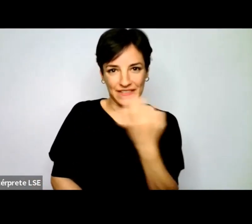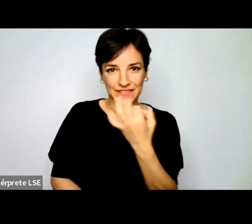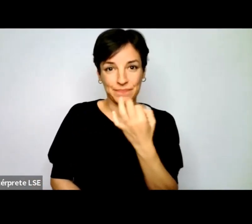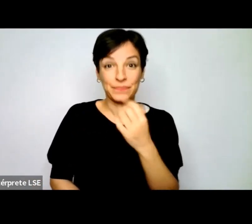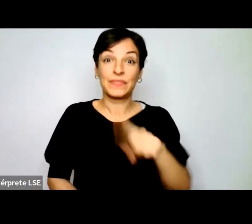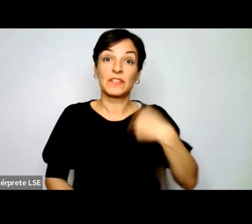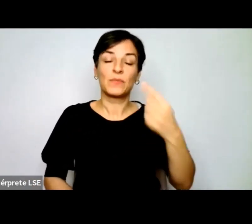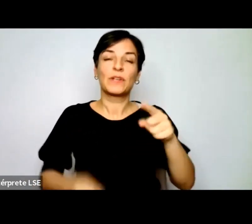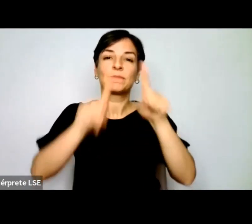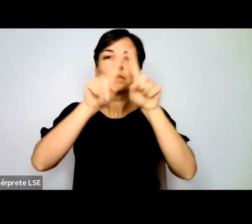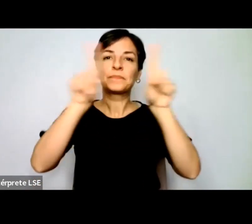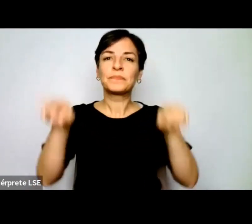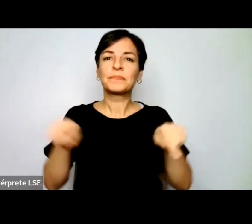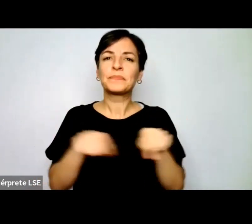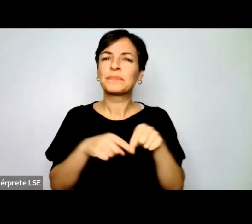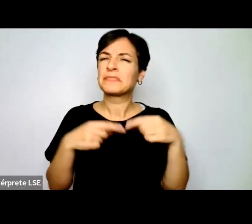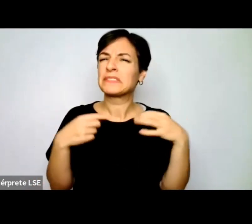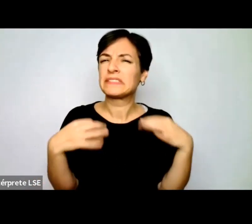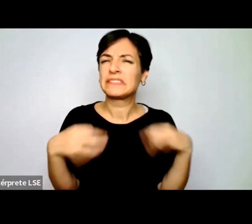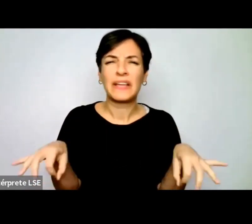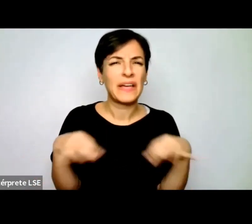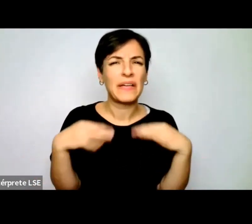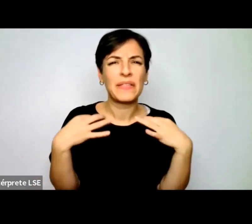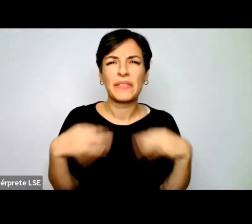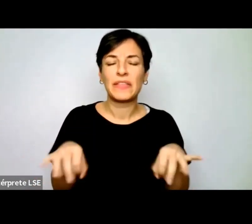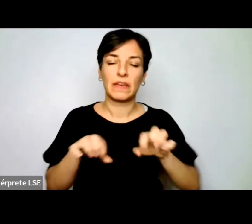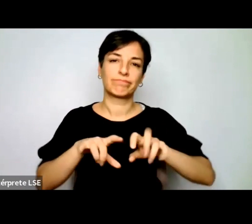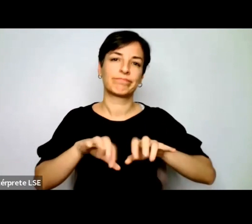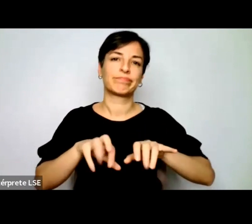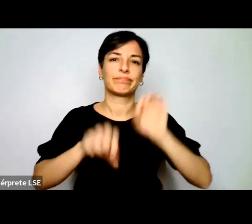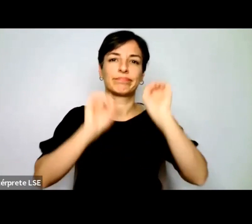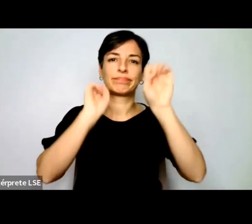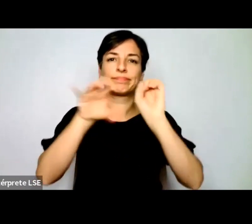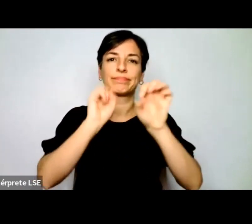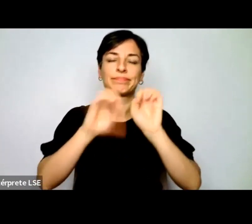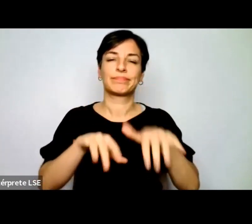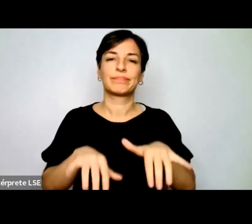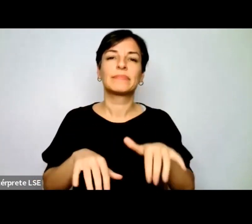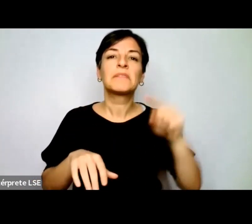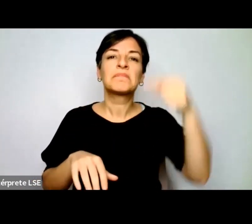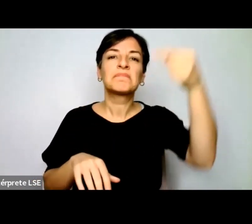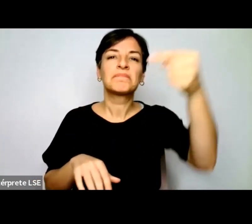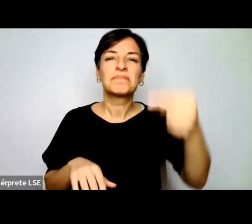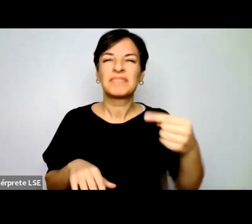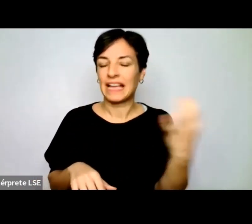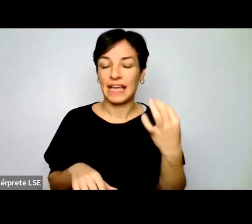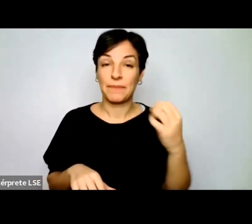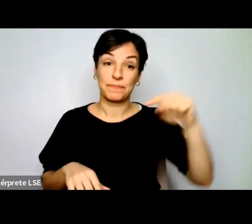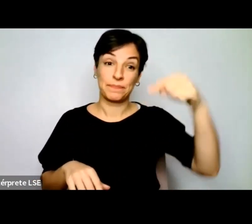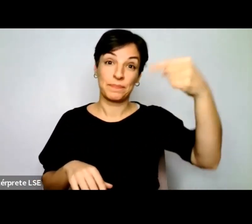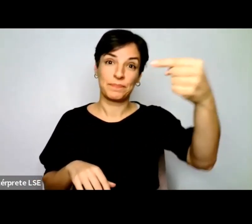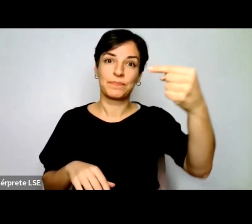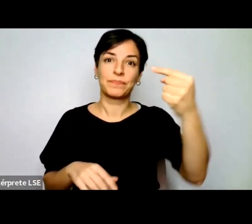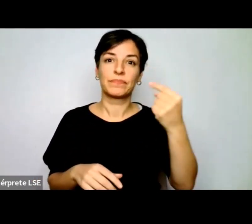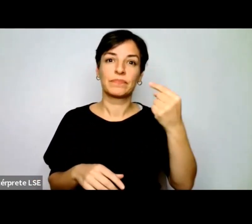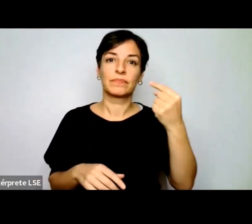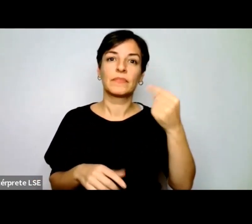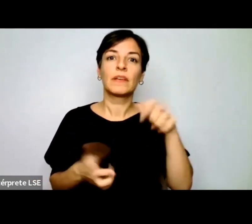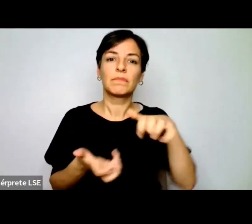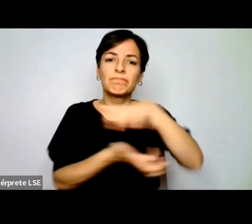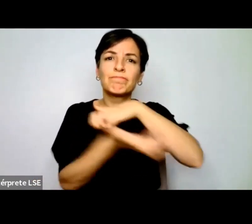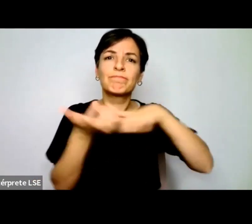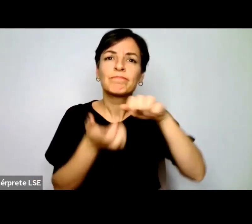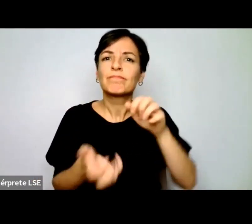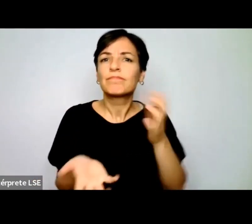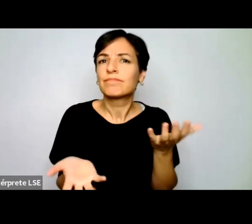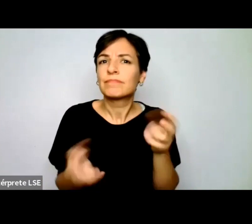una fichita muy sencillita que hay que rellenar y en donde hay que poner, en primer lugar, el objeto de la controversia.